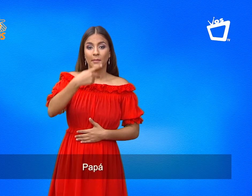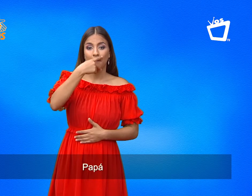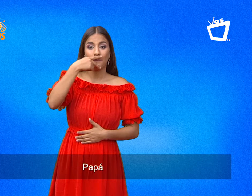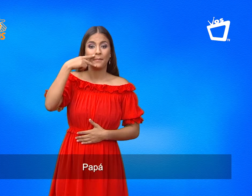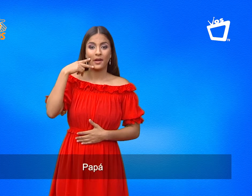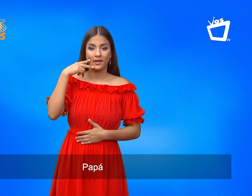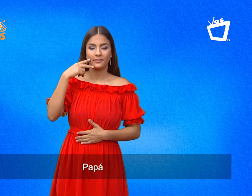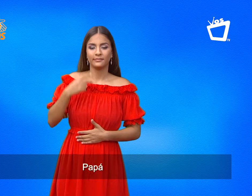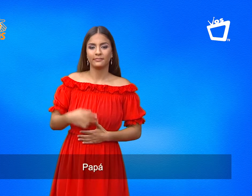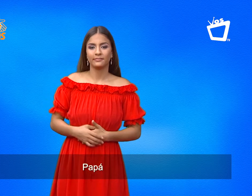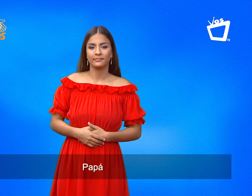papá